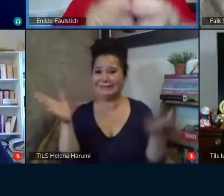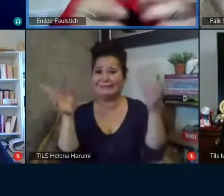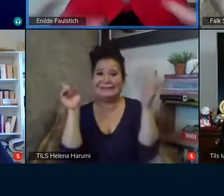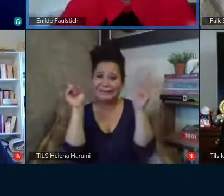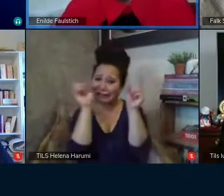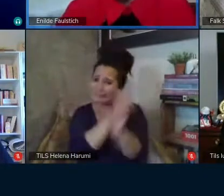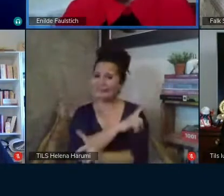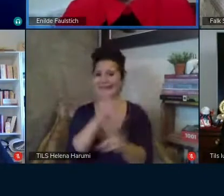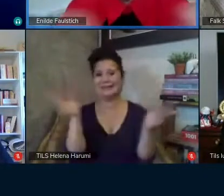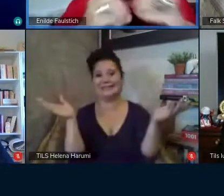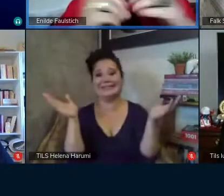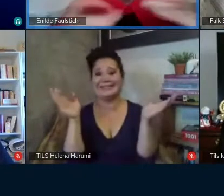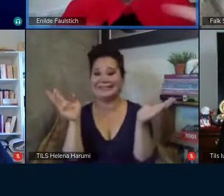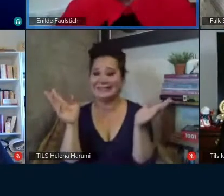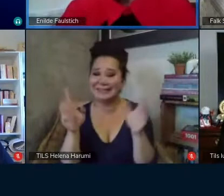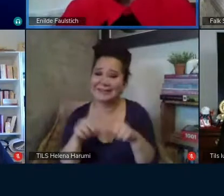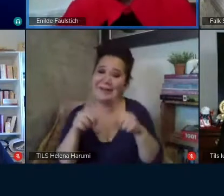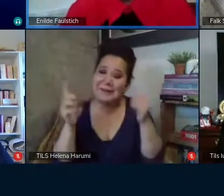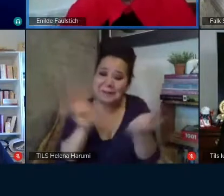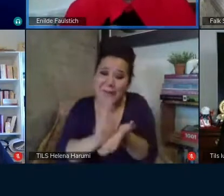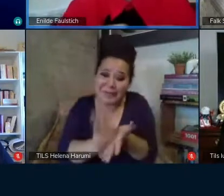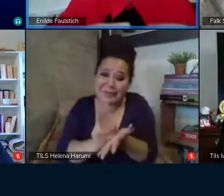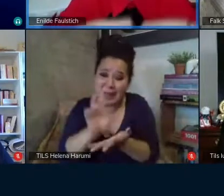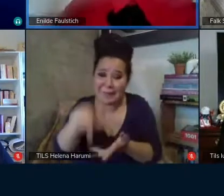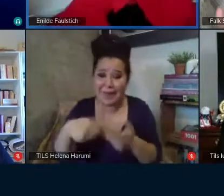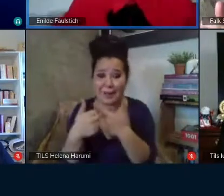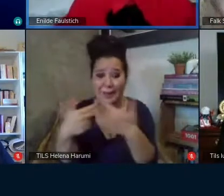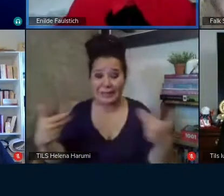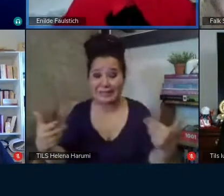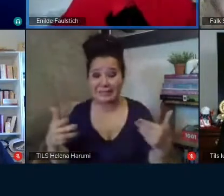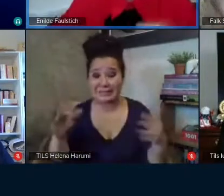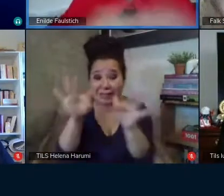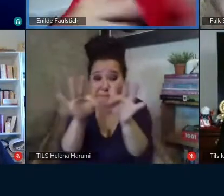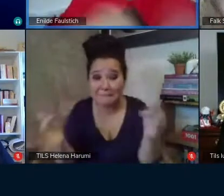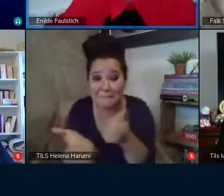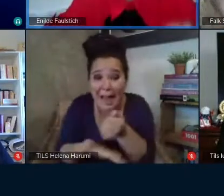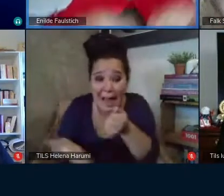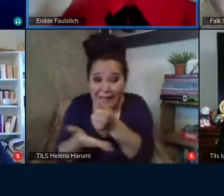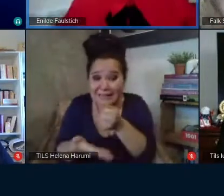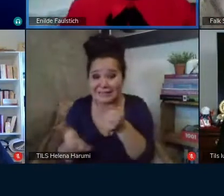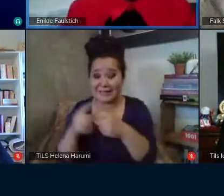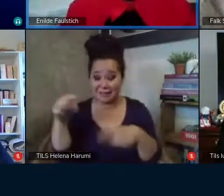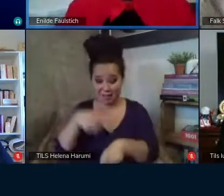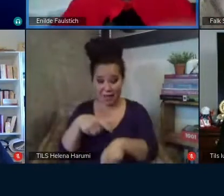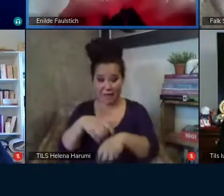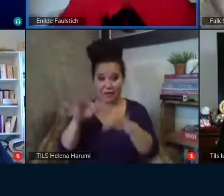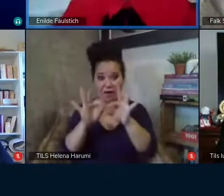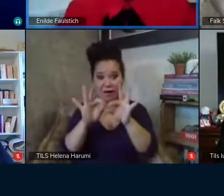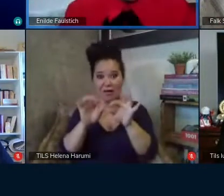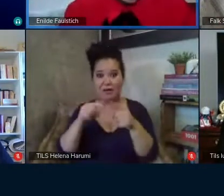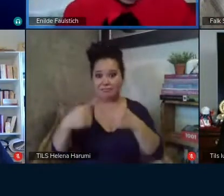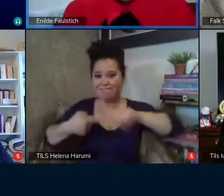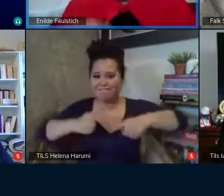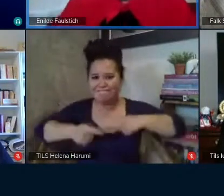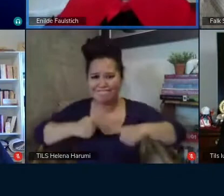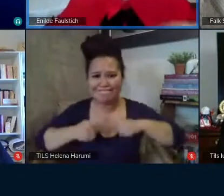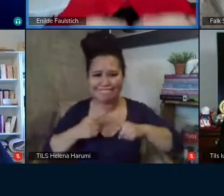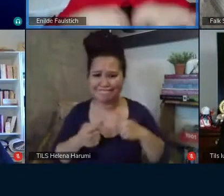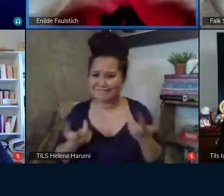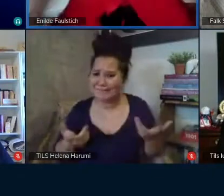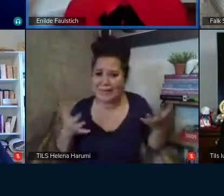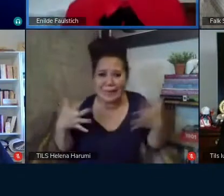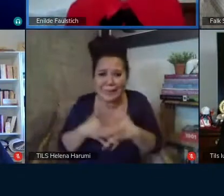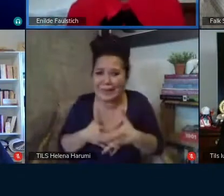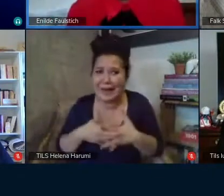é mesmo para coisas objetivas, e eu sou uma pessoa de vocês já viram aí, eu gosto de falar, eu gosto de escrever, eu gosto de